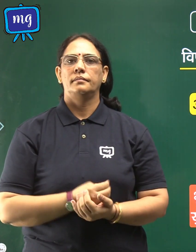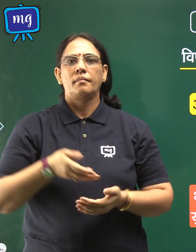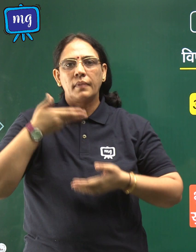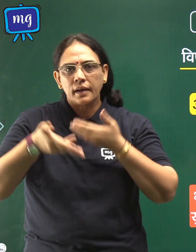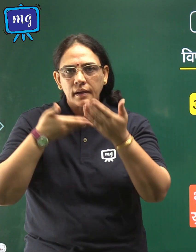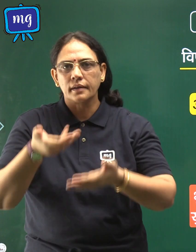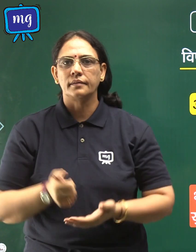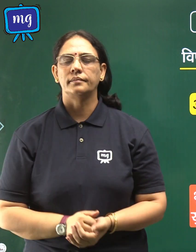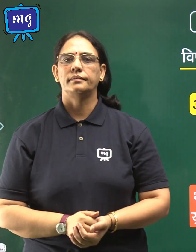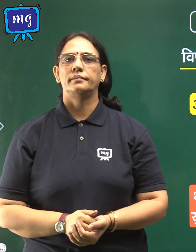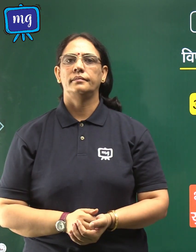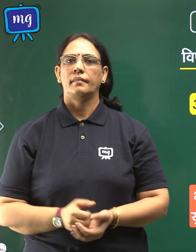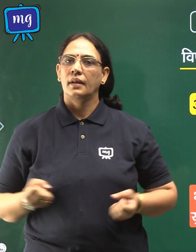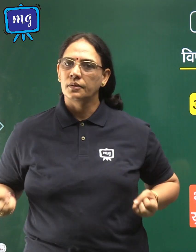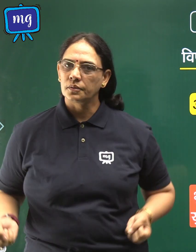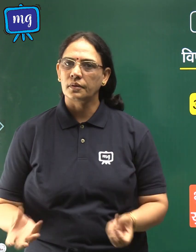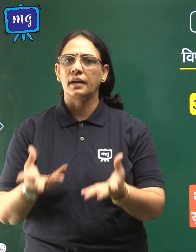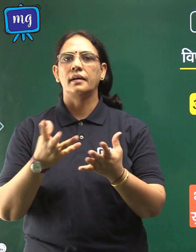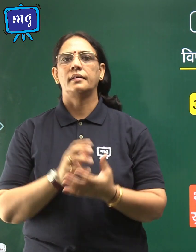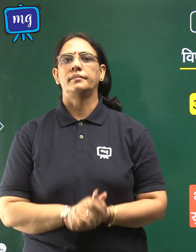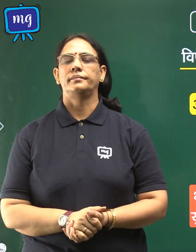पढ़ेंगे। शुरू करें।